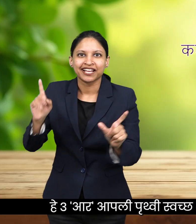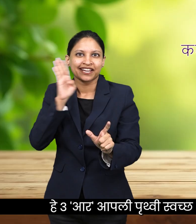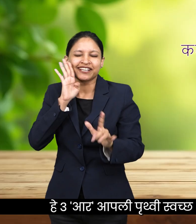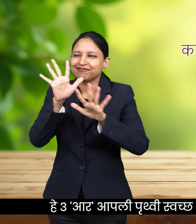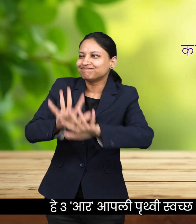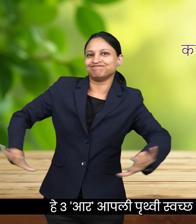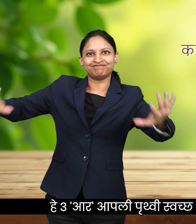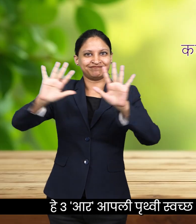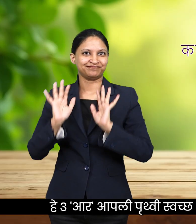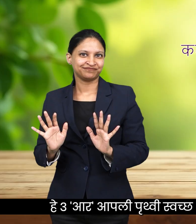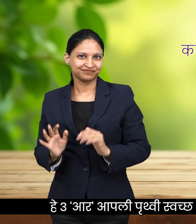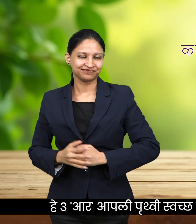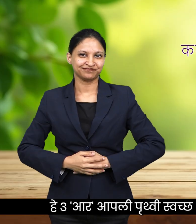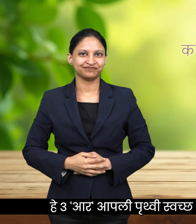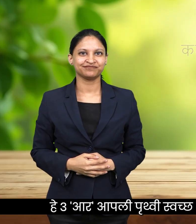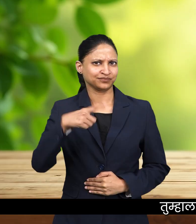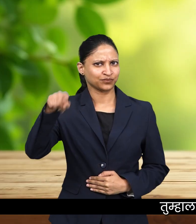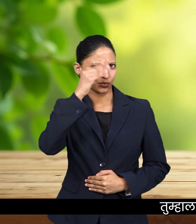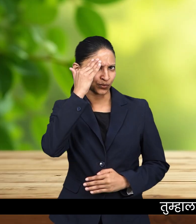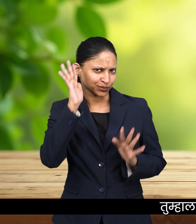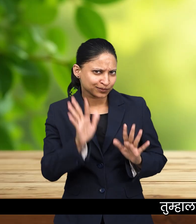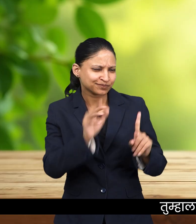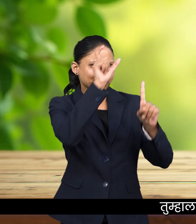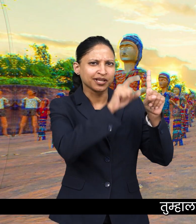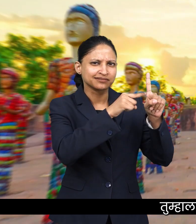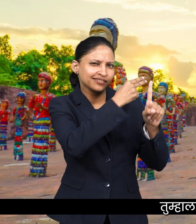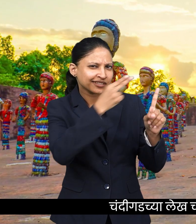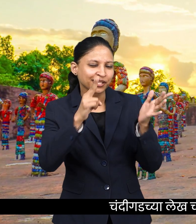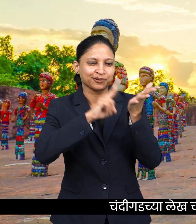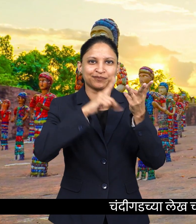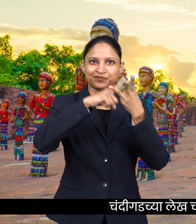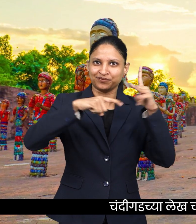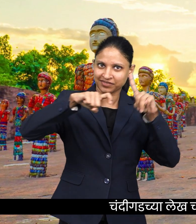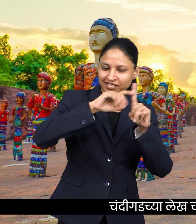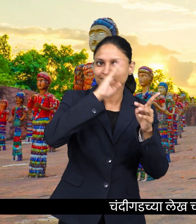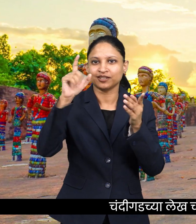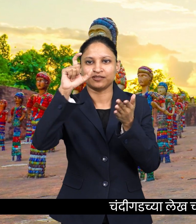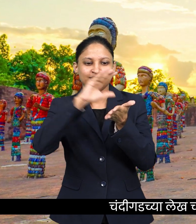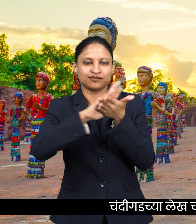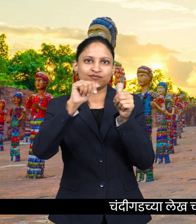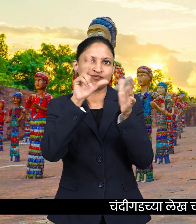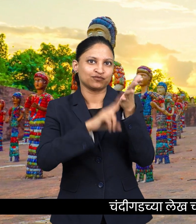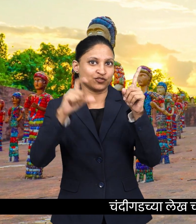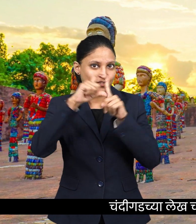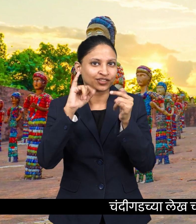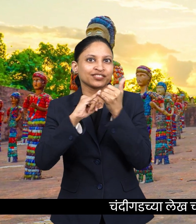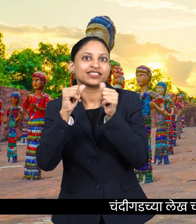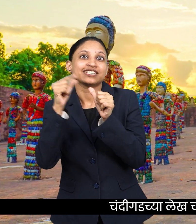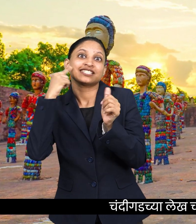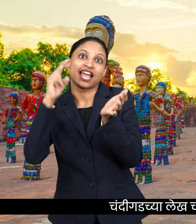ठेवण्यास मदत करतात. तुम्हाला माहित आहे का, चंदीगडच्या लेखचंद यांनी कचरा गोळा